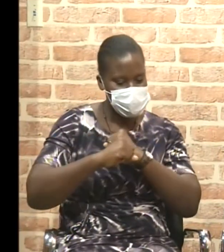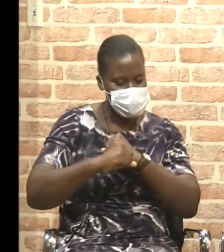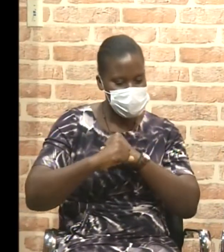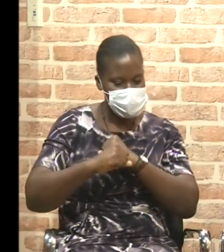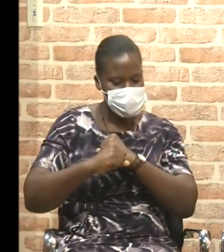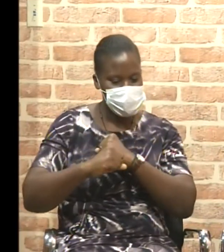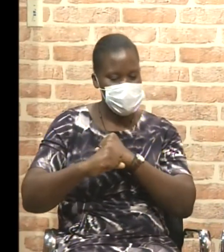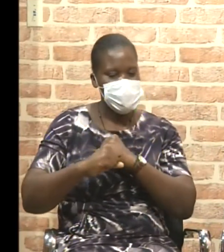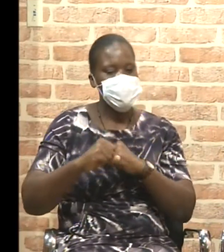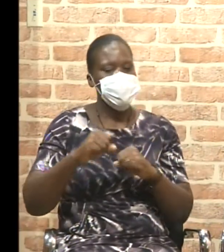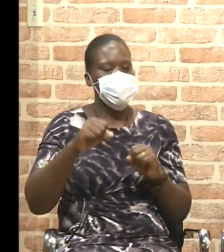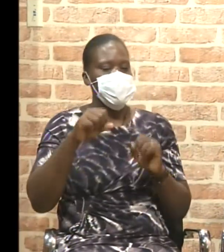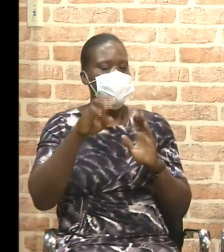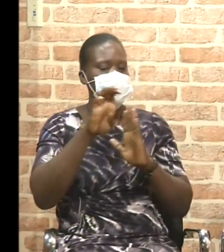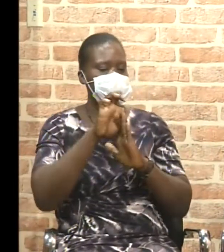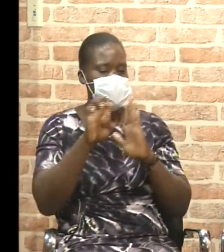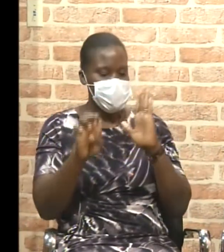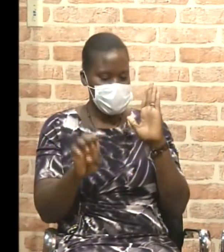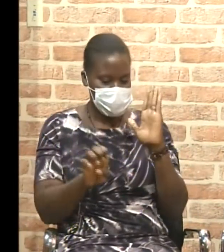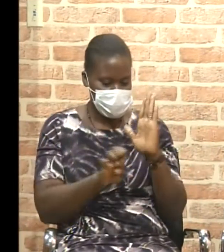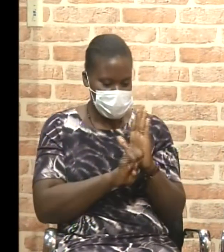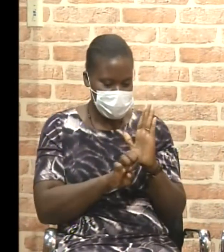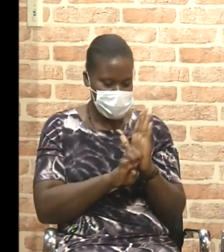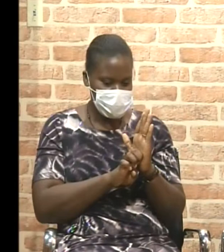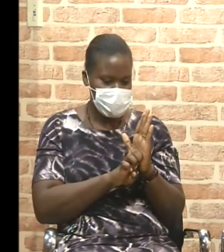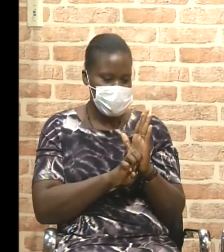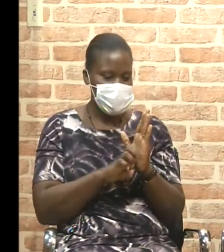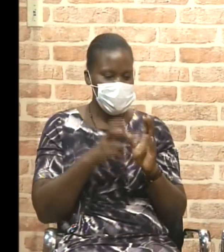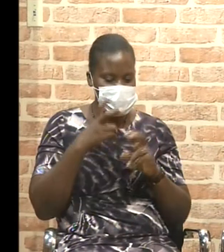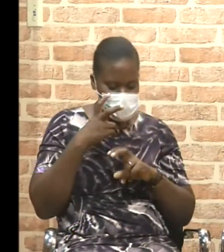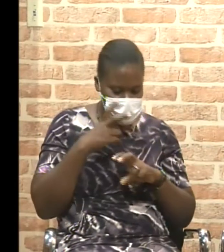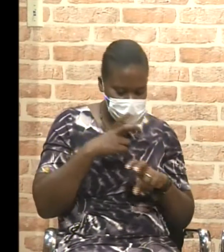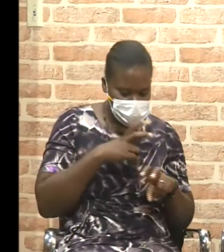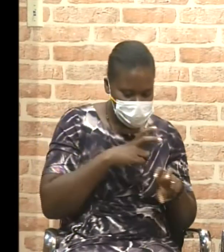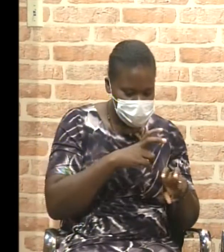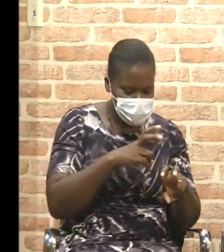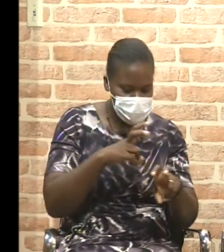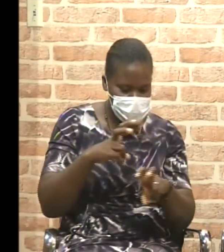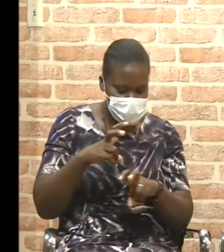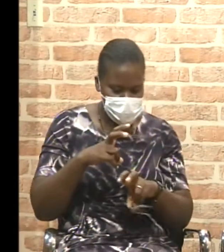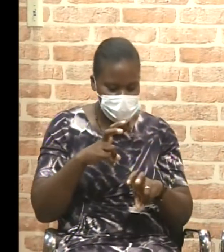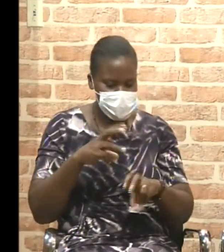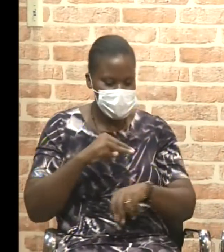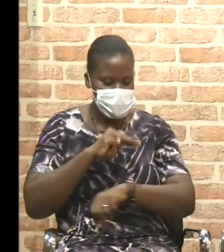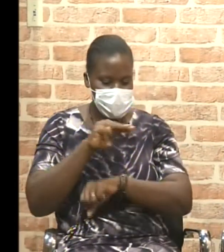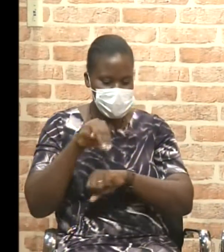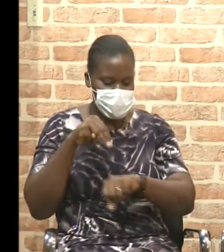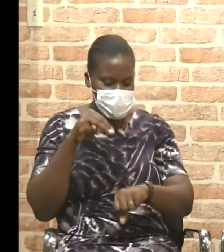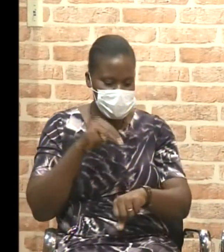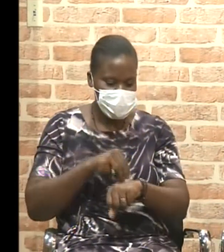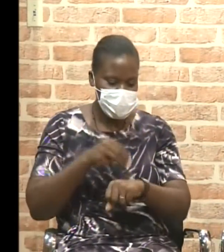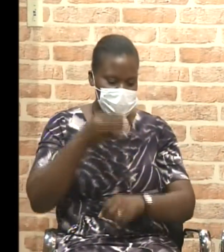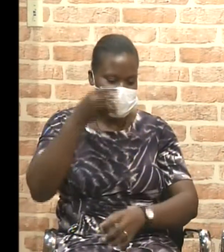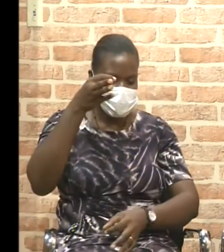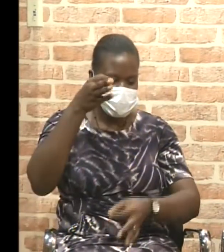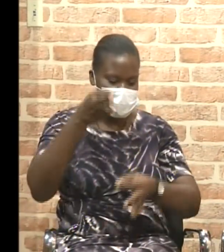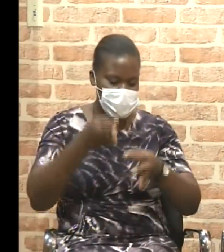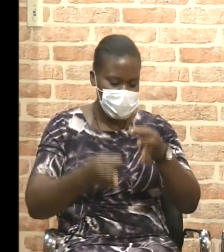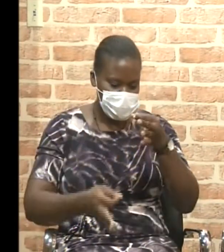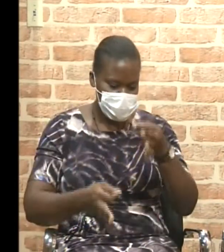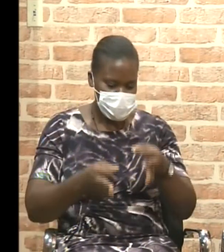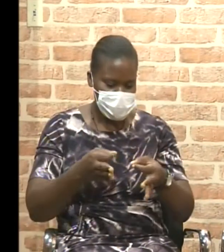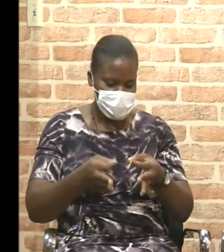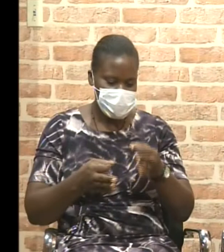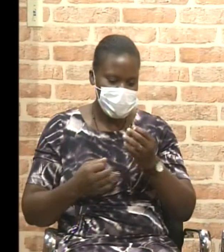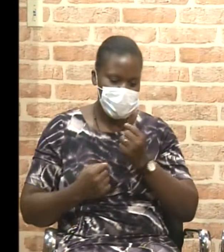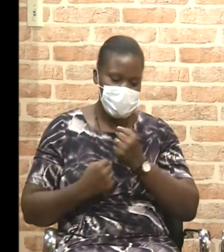capable justement faire en sorte que nous garder avec ministère de la justice, sécurité publique qui appuie qui est capable